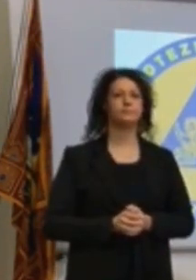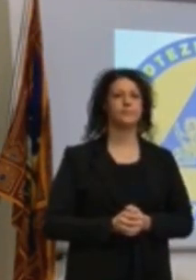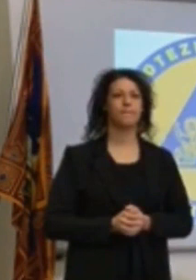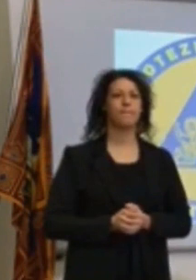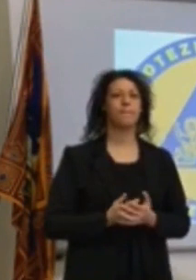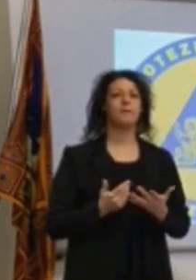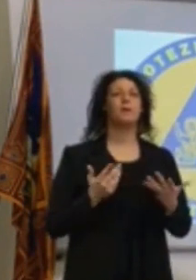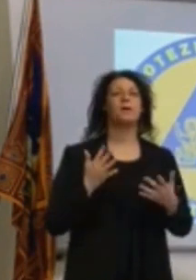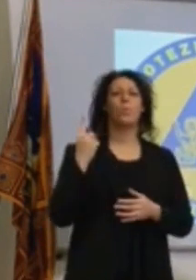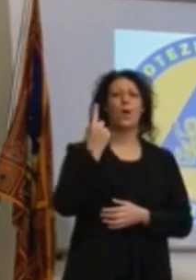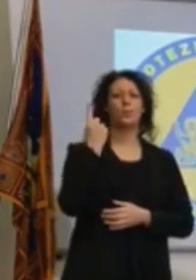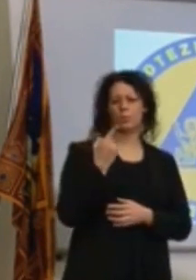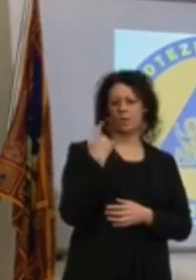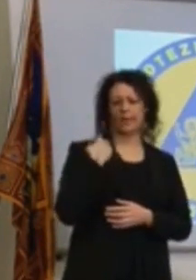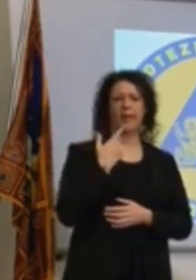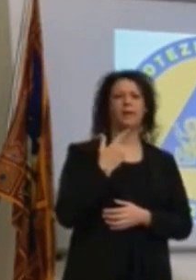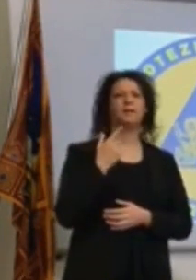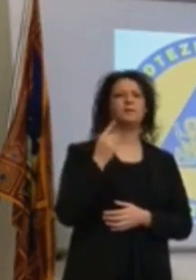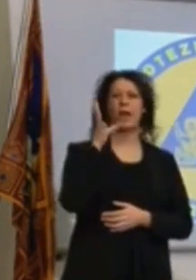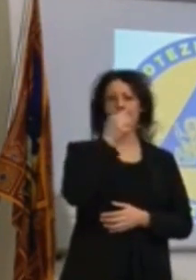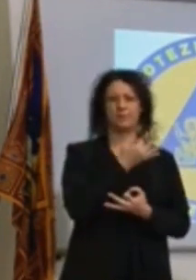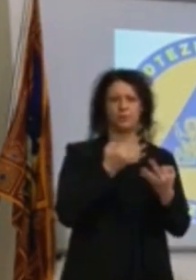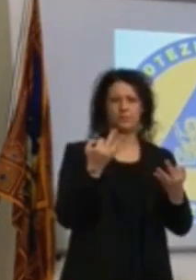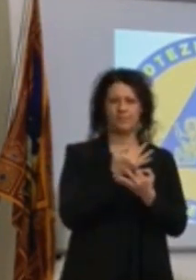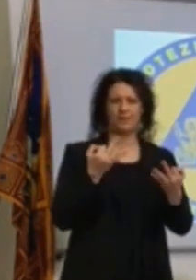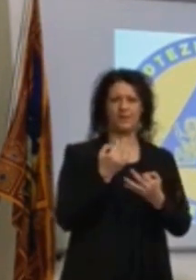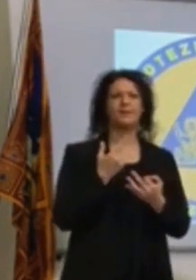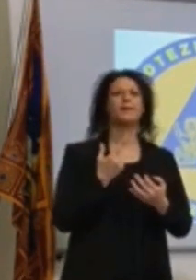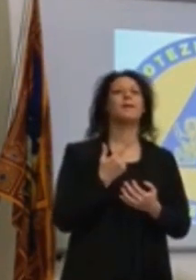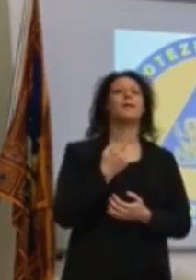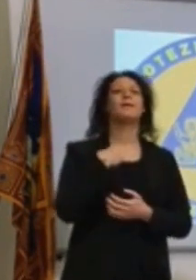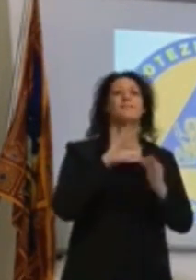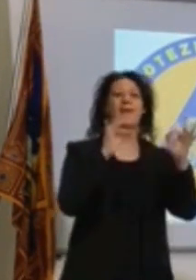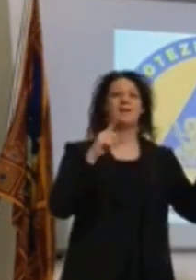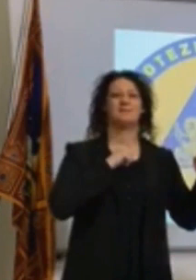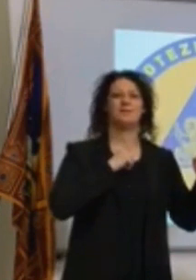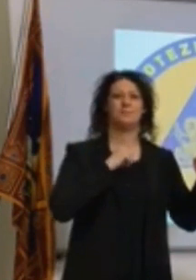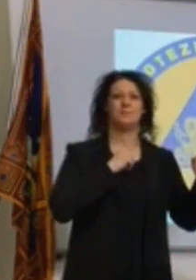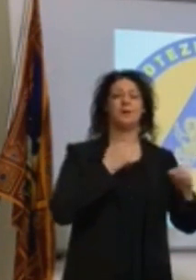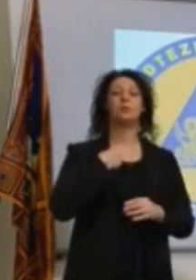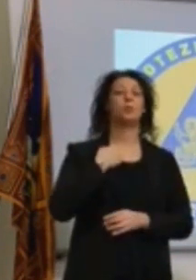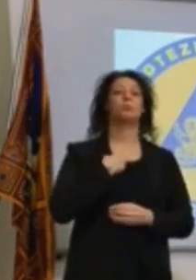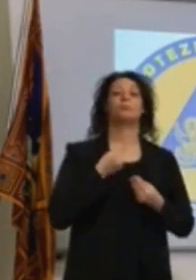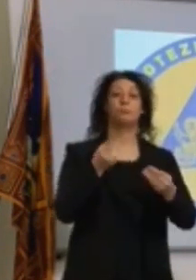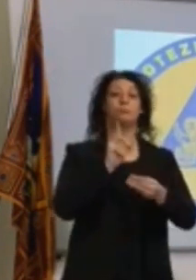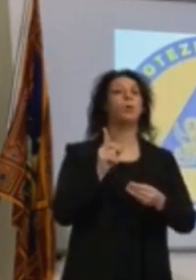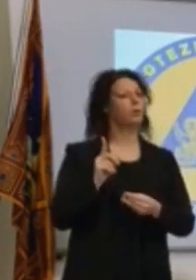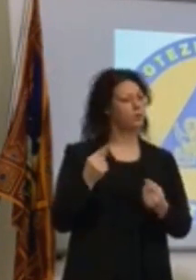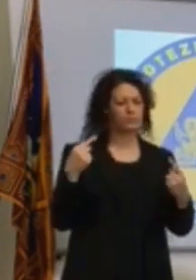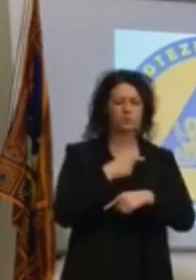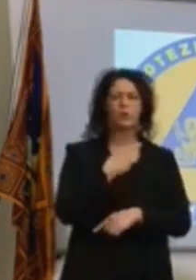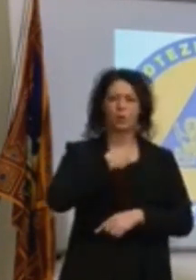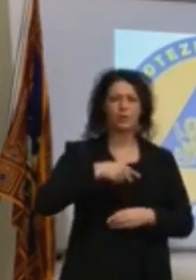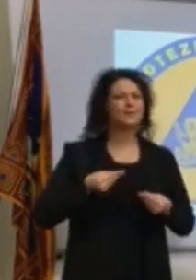forse ha mal interpretato le mie parole quando ho detto ma non siamo noi quelli che dovrebbero dare le mascherine. No, noi le diamo le mascherine, le diamo alle case di